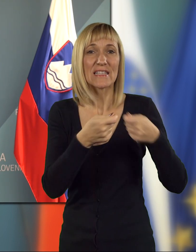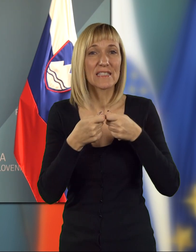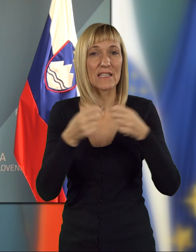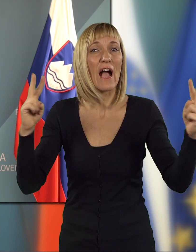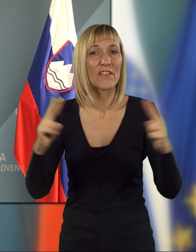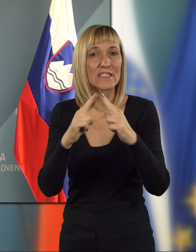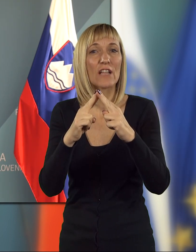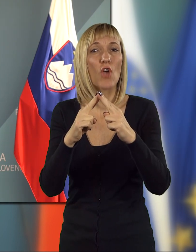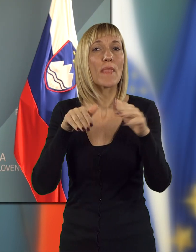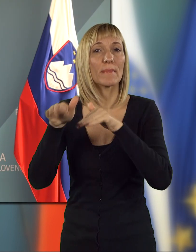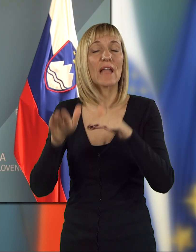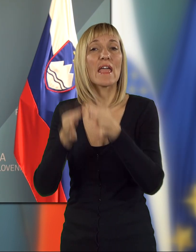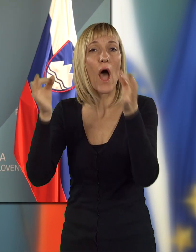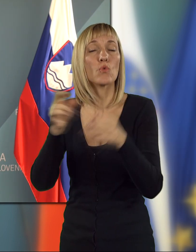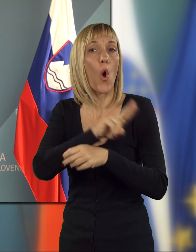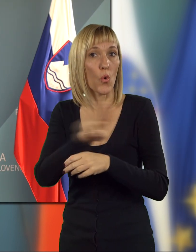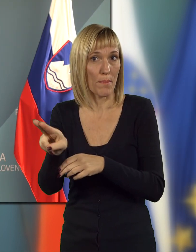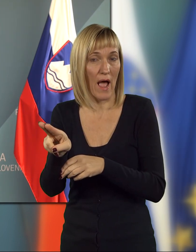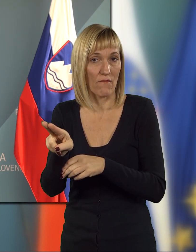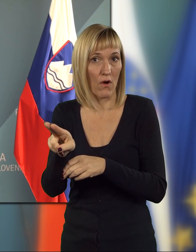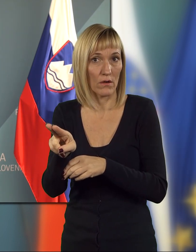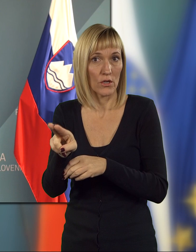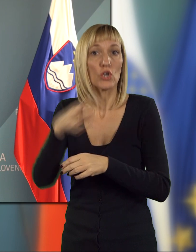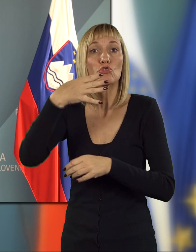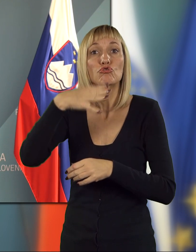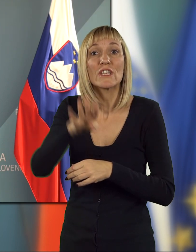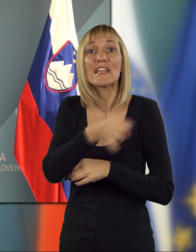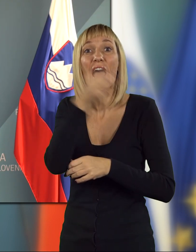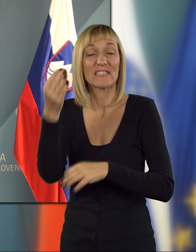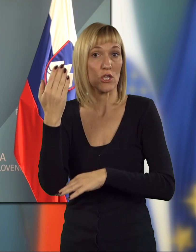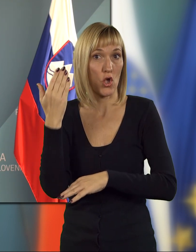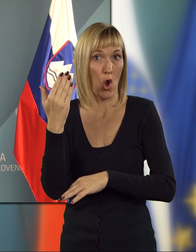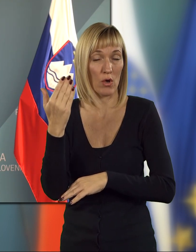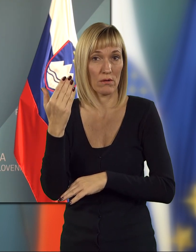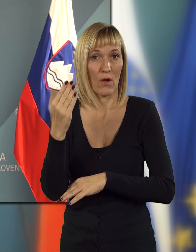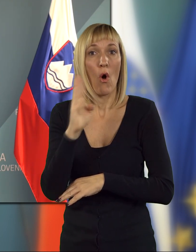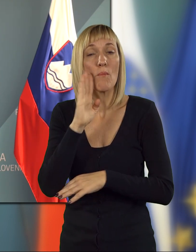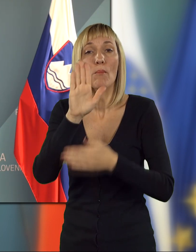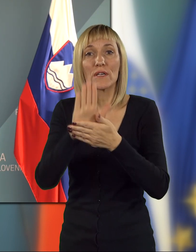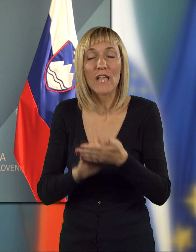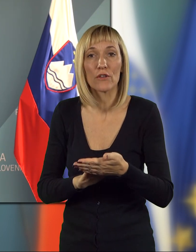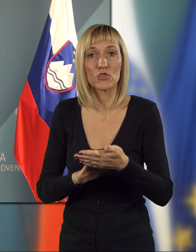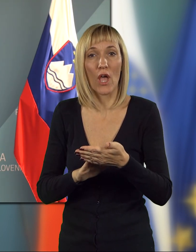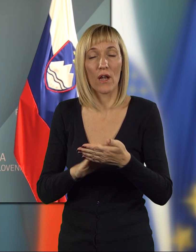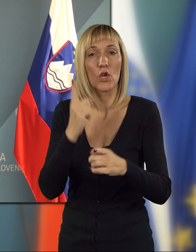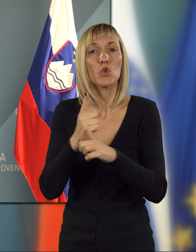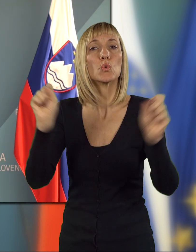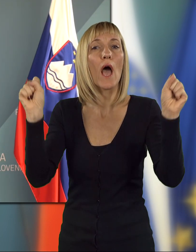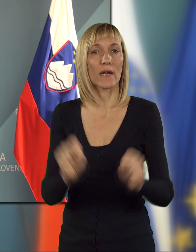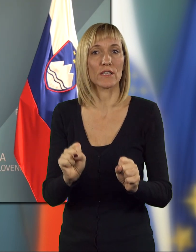sindikati na srečanju na Ministrstvu za javno upravo, v 14 dneh računamo, da bomo seveda začeli